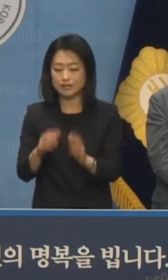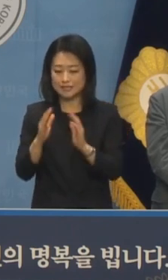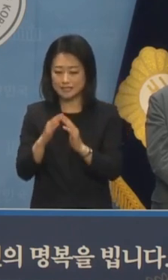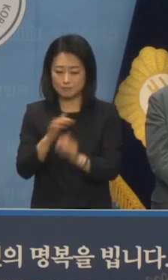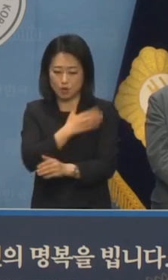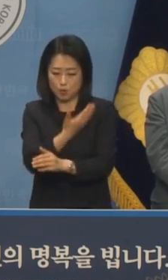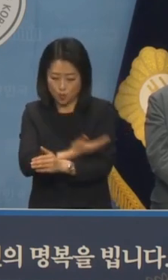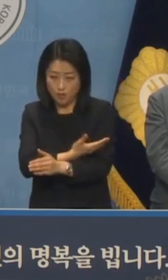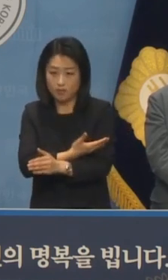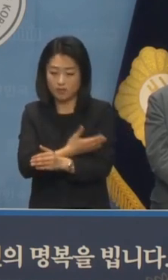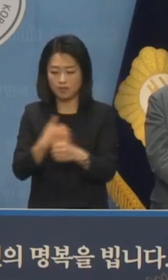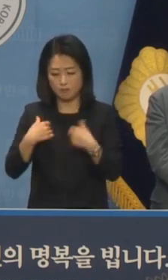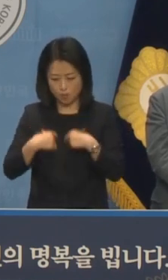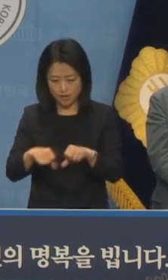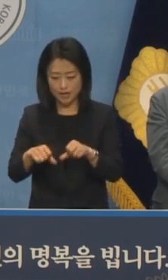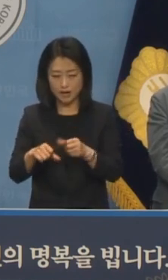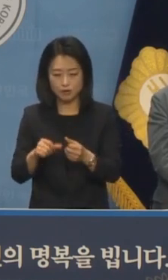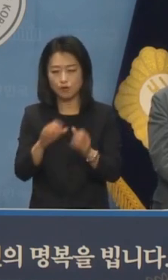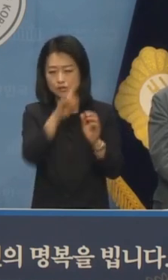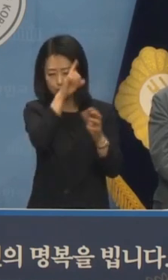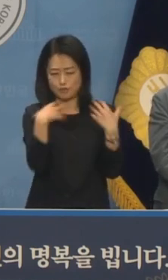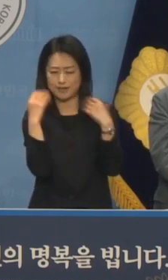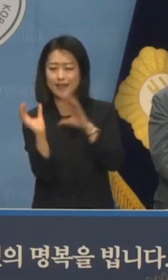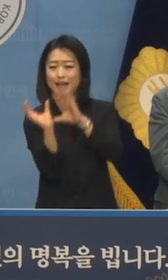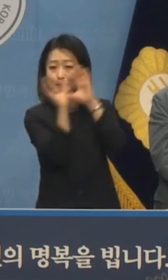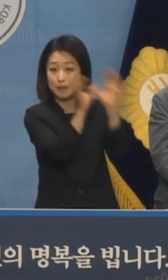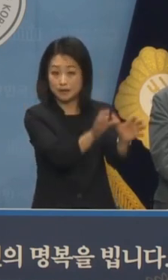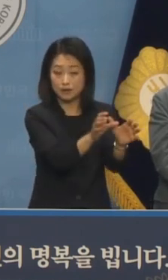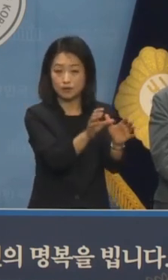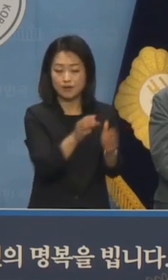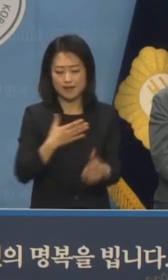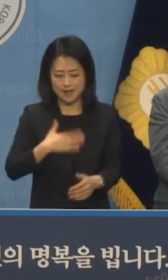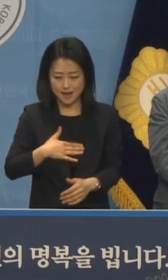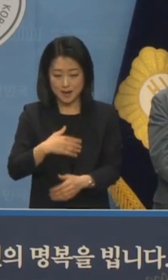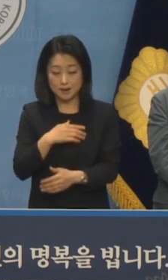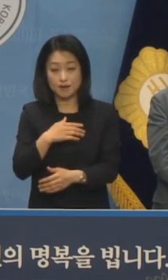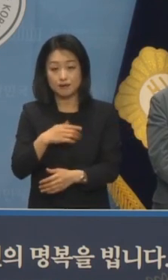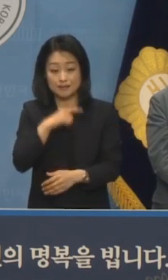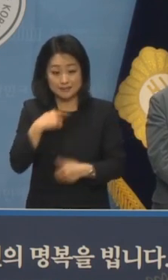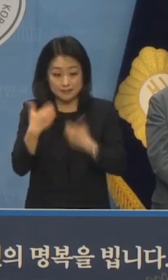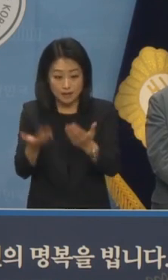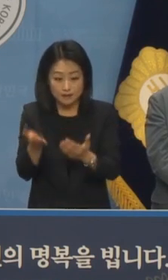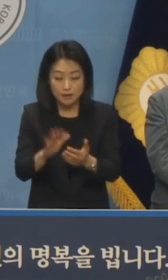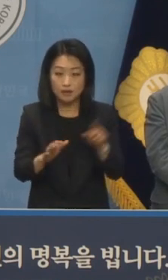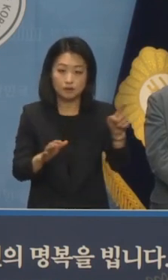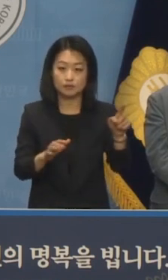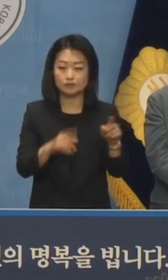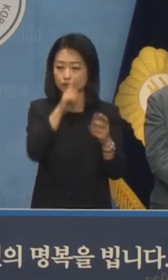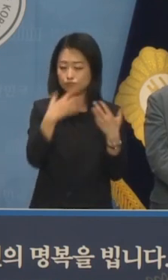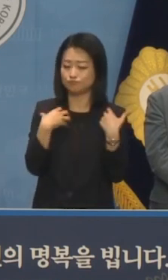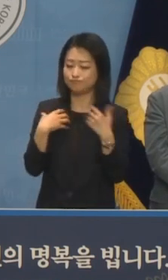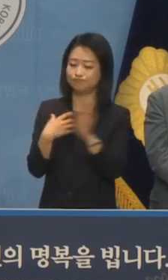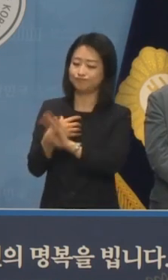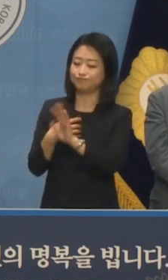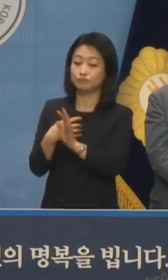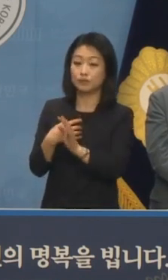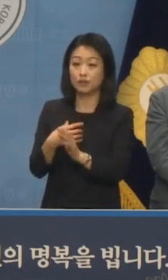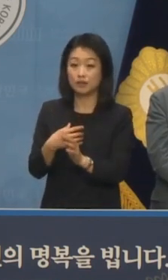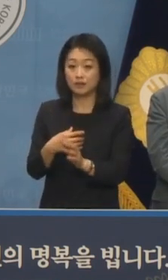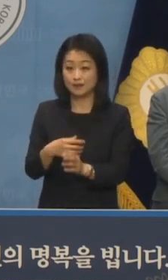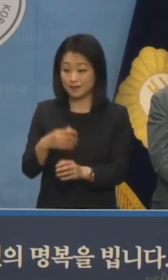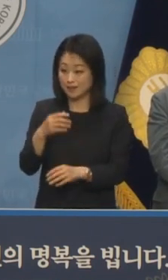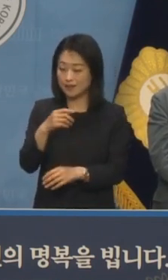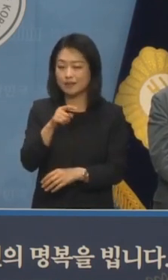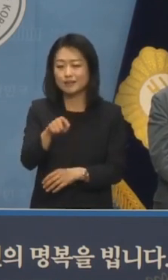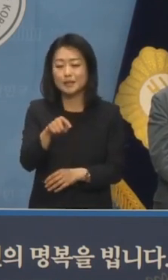하나의 선택지이고, 근데 이마저도 반대한다는 정부는 더 이상 거짓 논쟁으로 피해자를